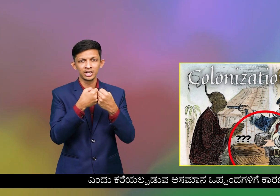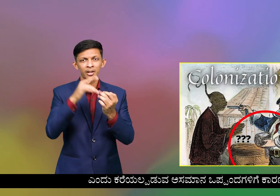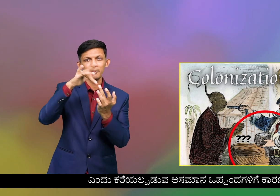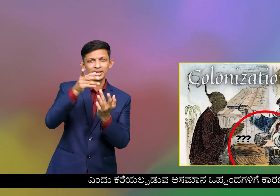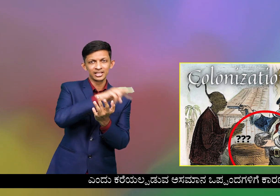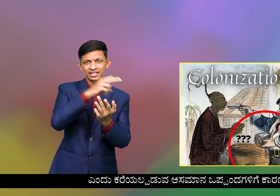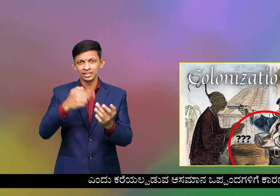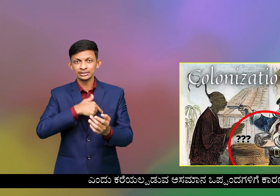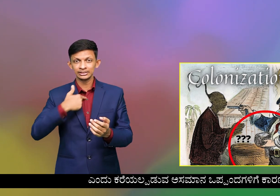ಕಾರಣವಾಯಿತು.